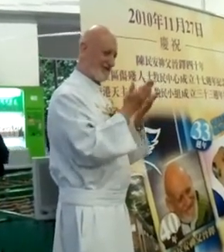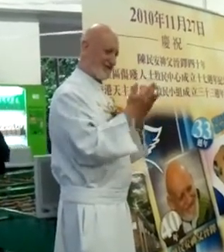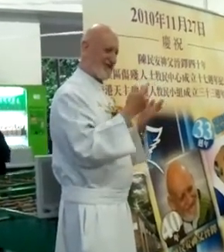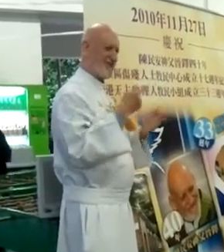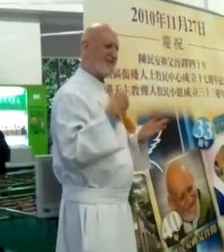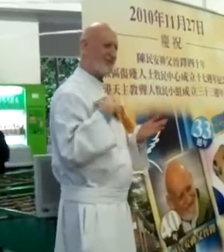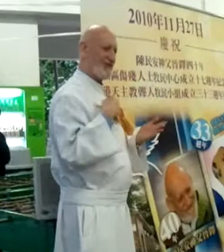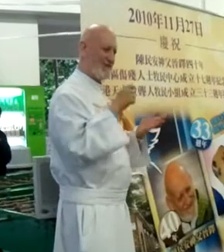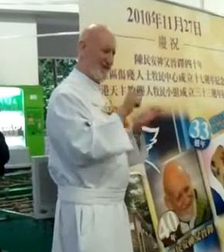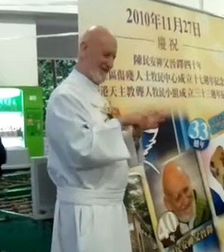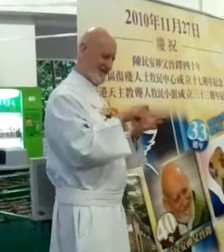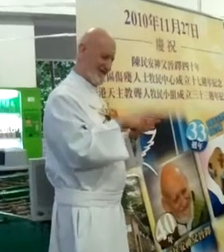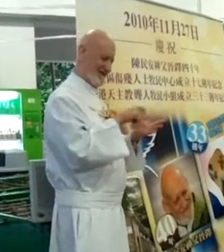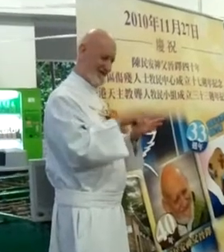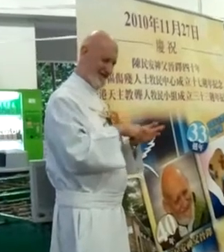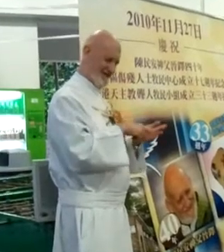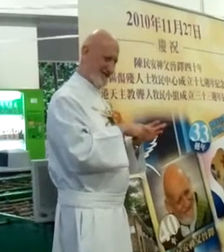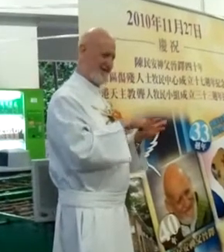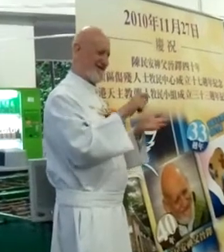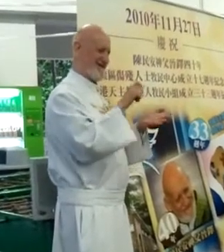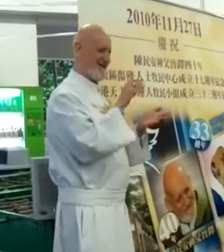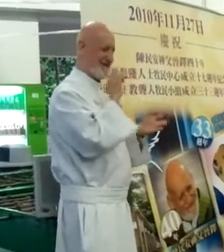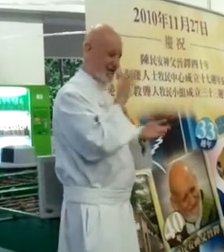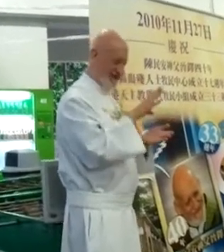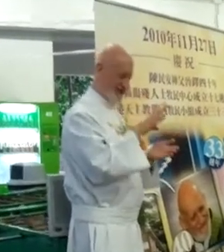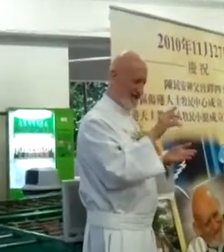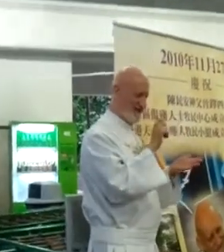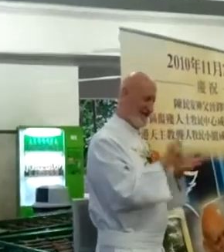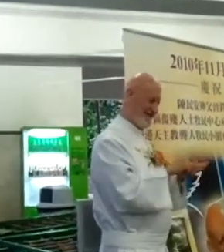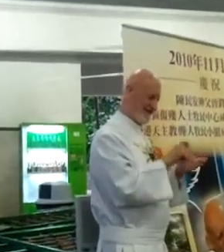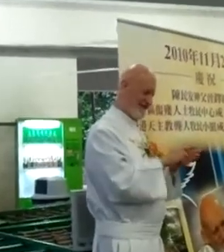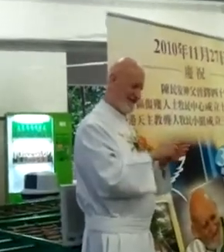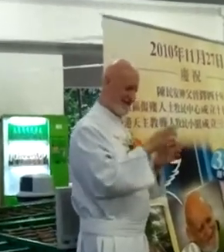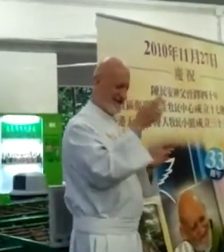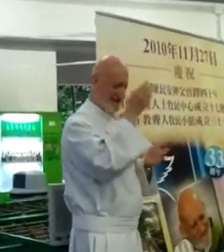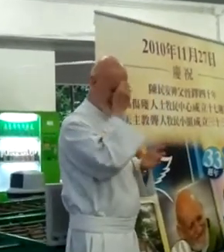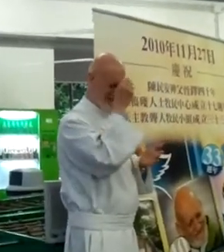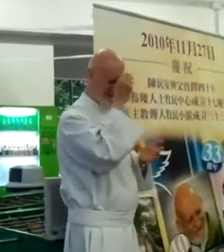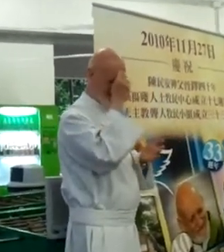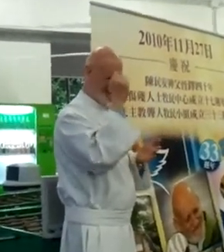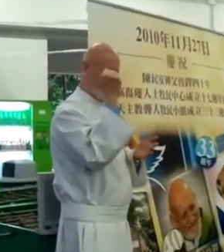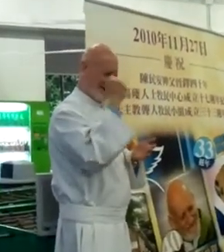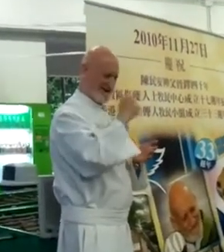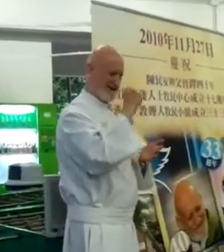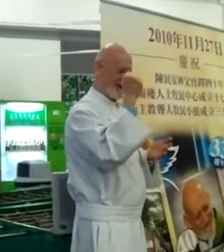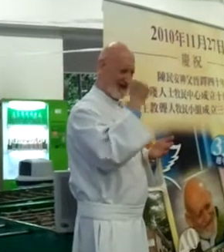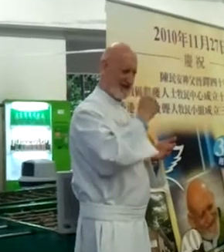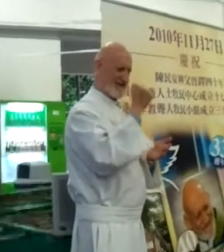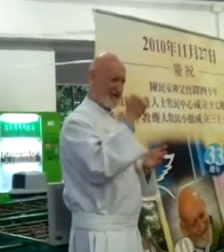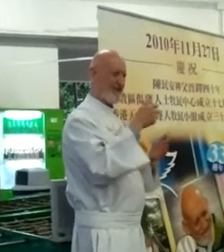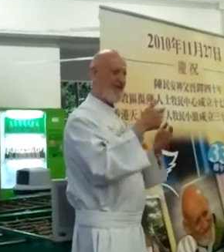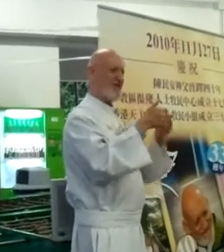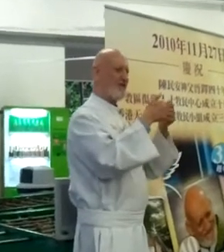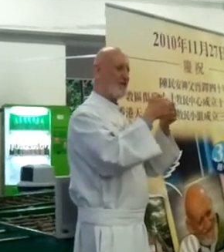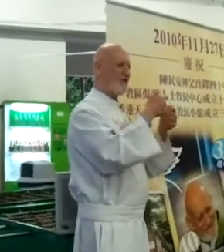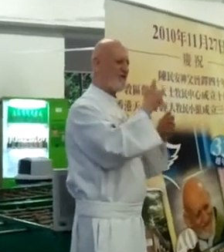是我就來了香港和澳門呢去服務。我首先是學習中文啦，我很努力去